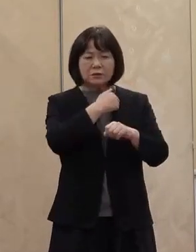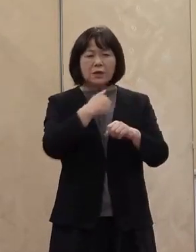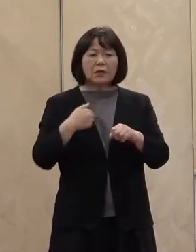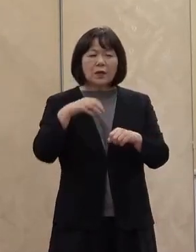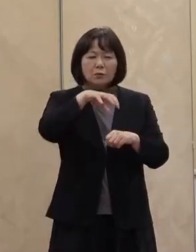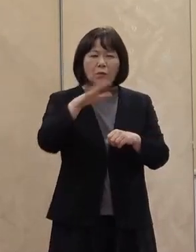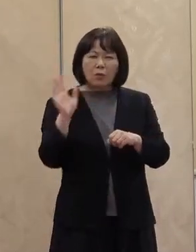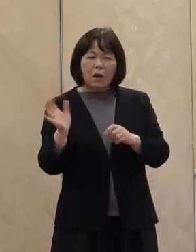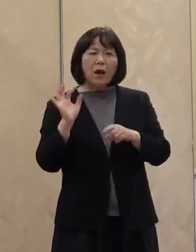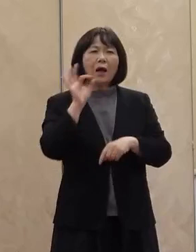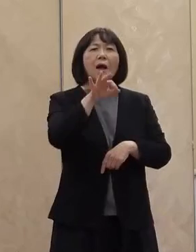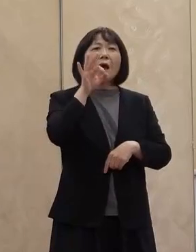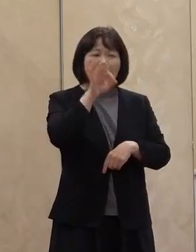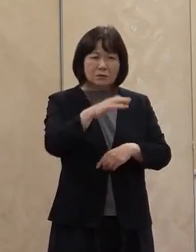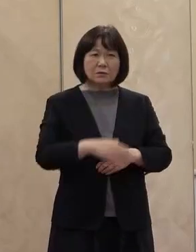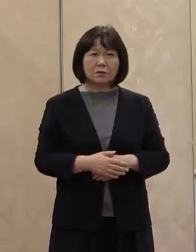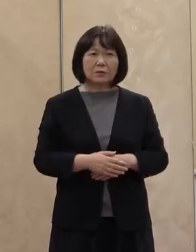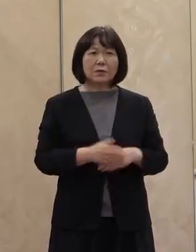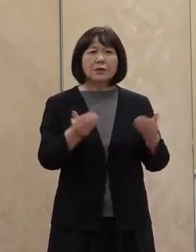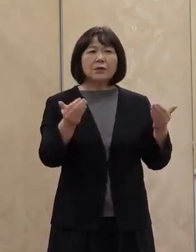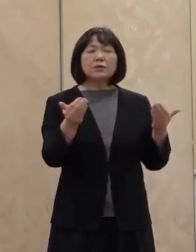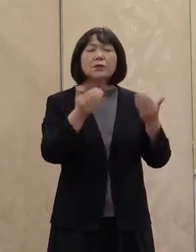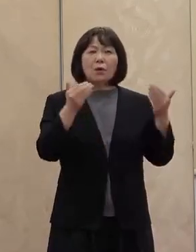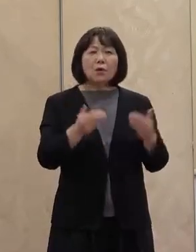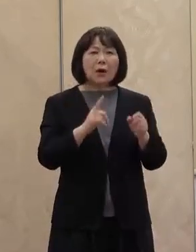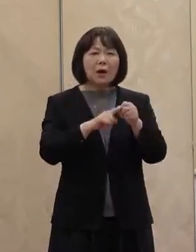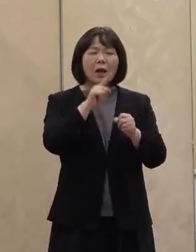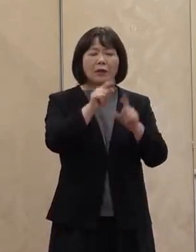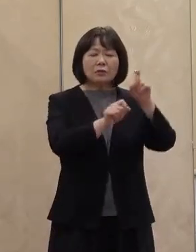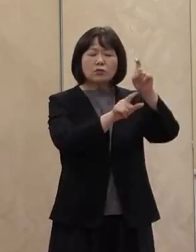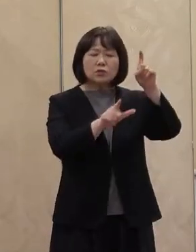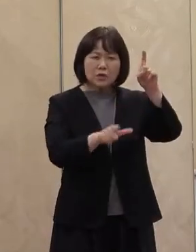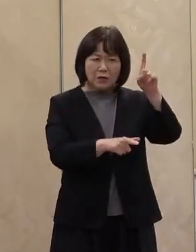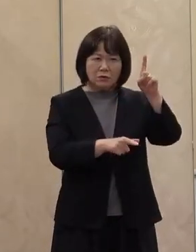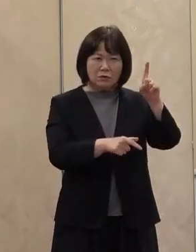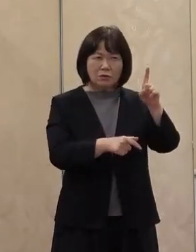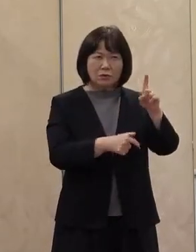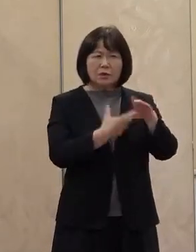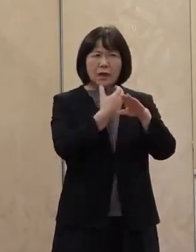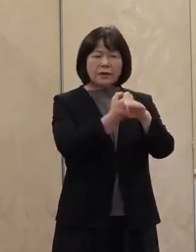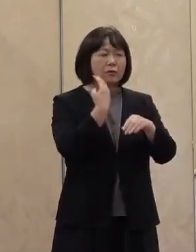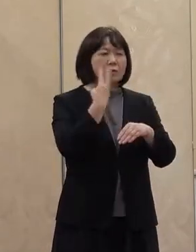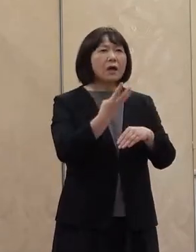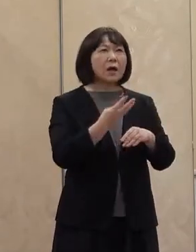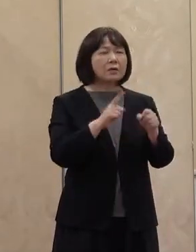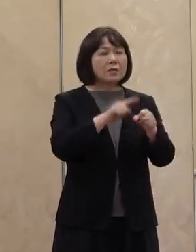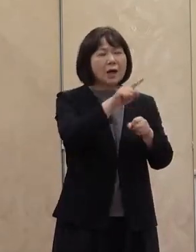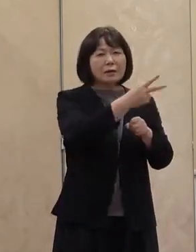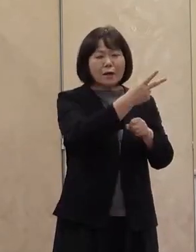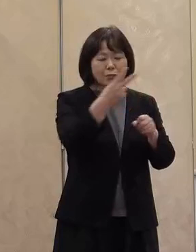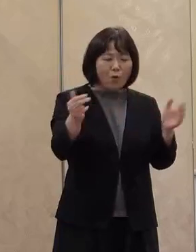って、事業としては来年の11月末までありますが、3ヶ月の定着を見ますから、来年度